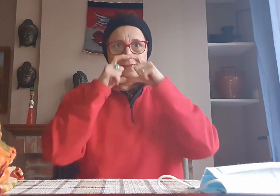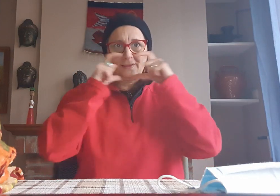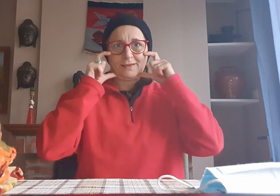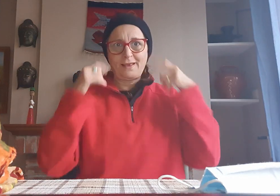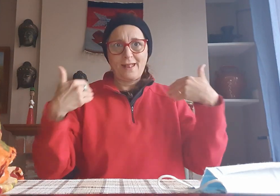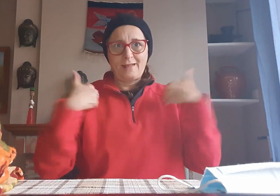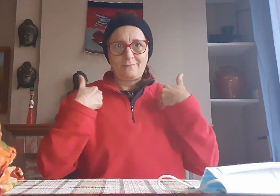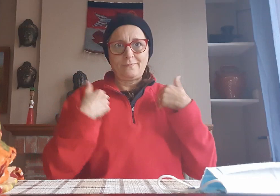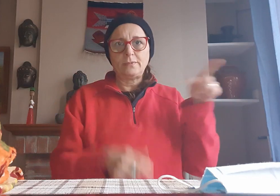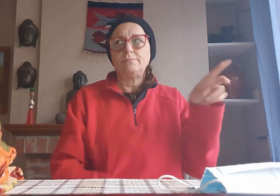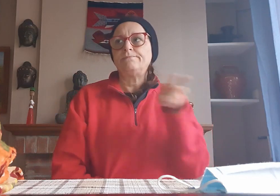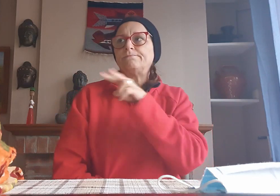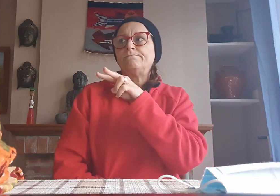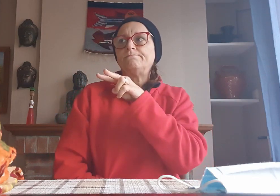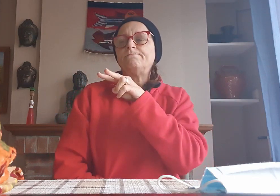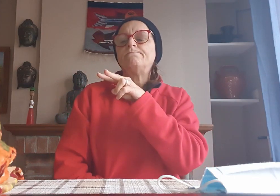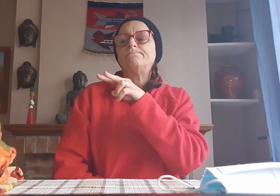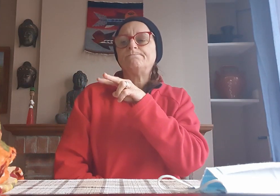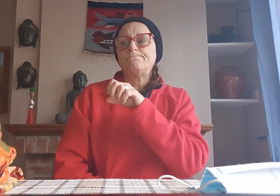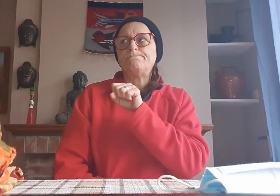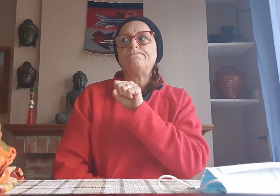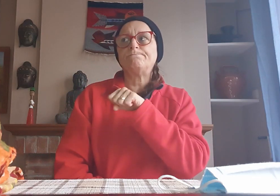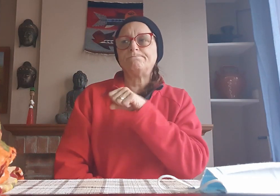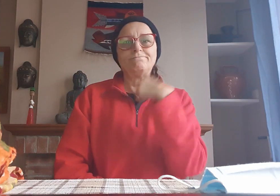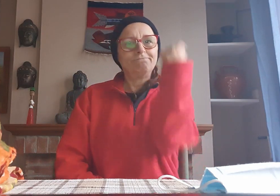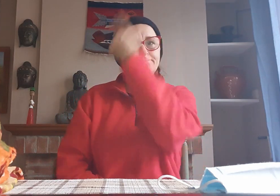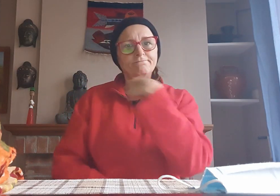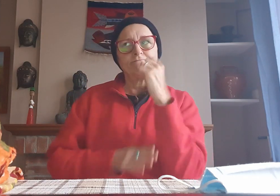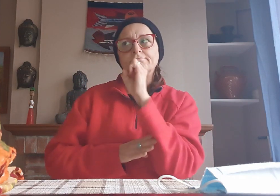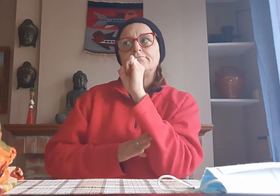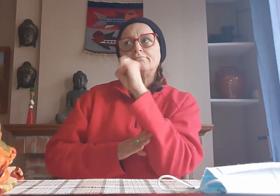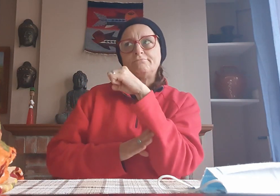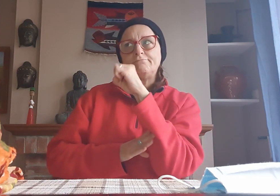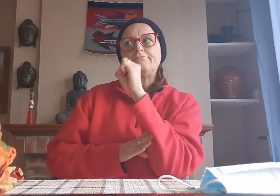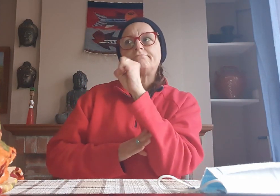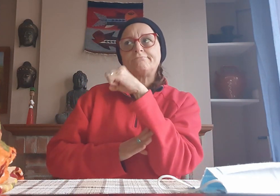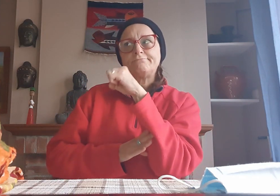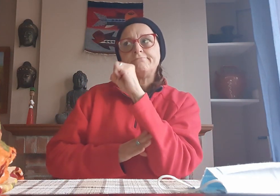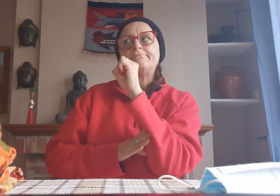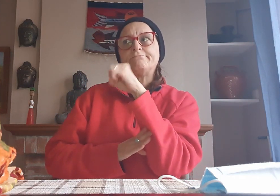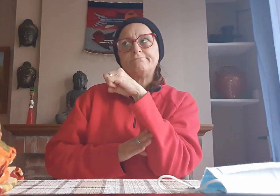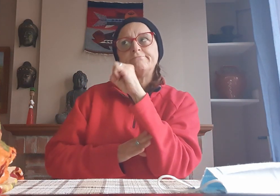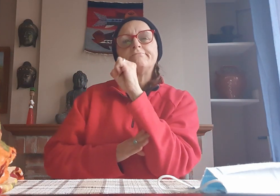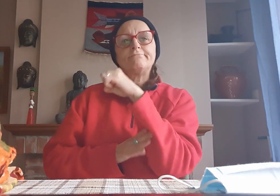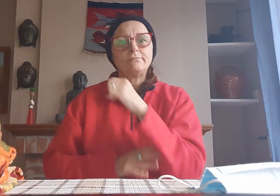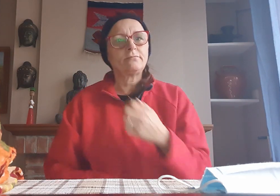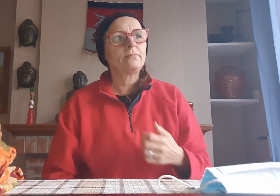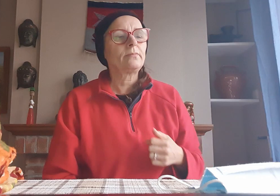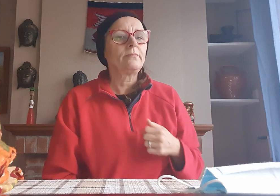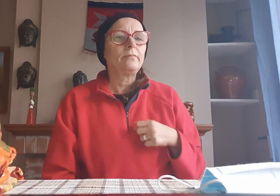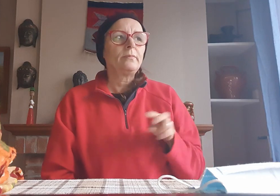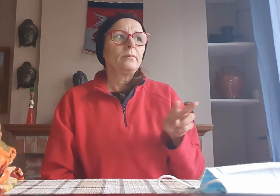¡Qué barbaridad! ¡Esto es una locura! ¡Nunca vemos este ángulo! Se ve todo, desde Hollywood Hills hasta el océano.